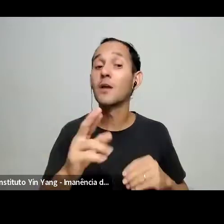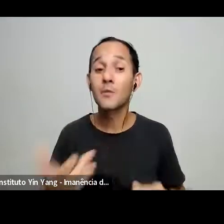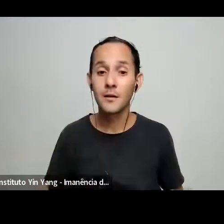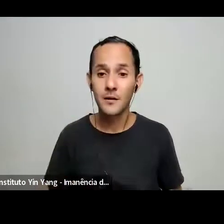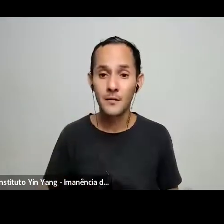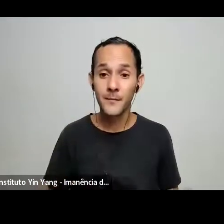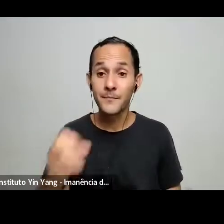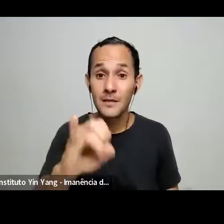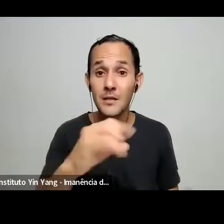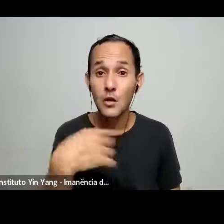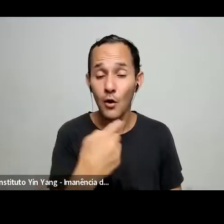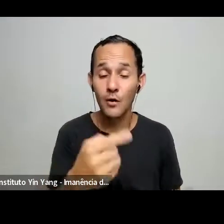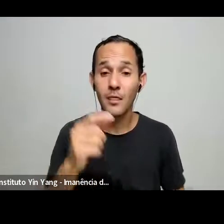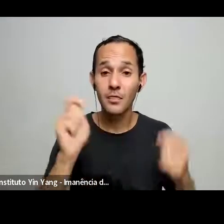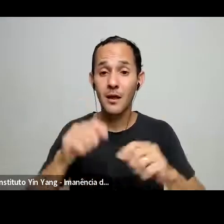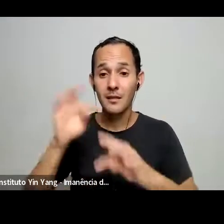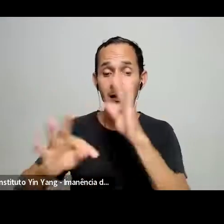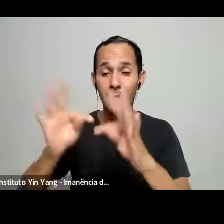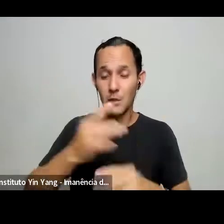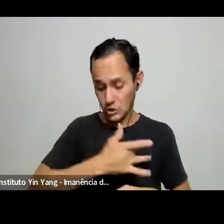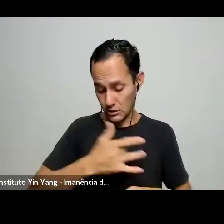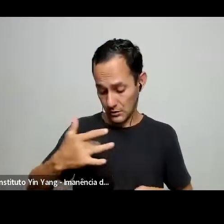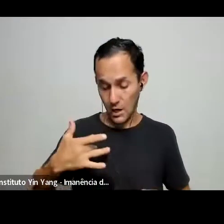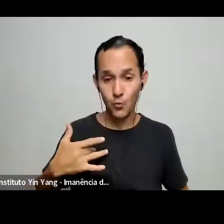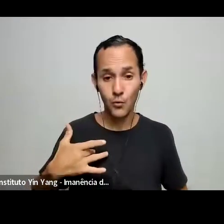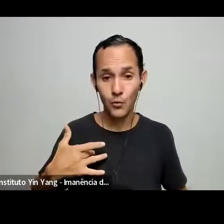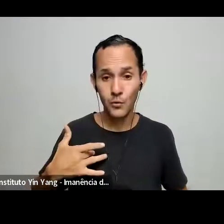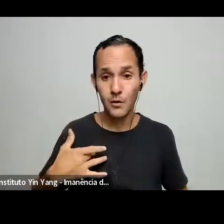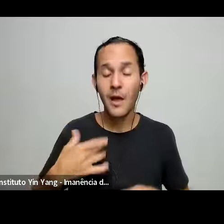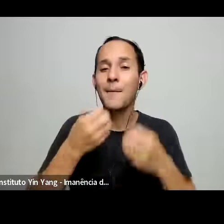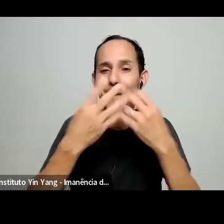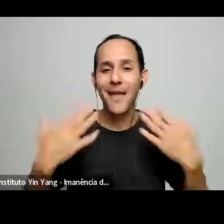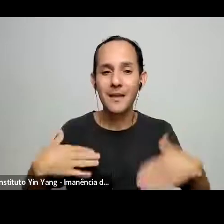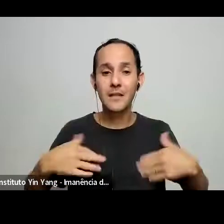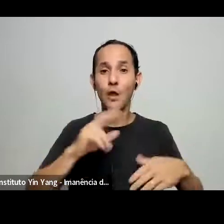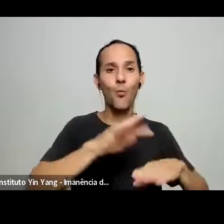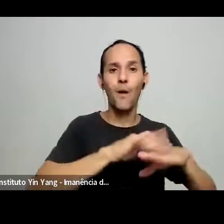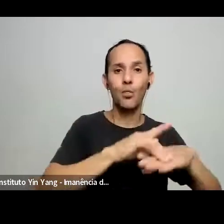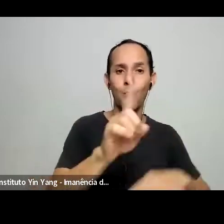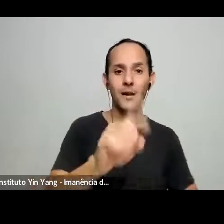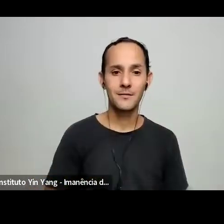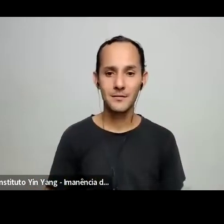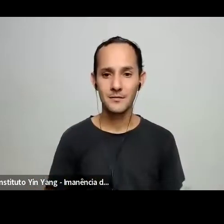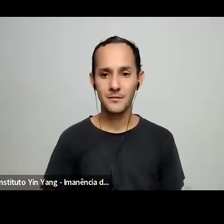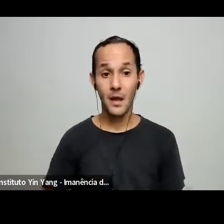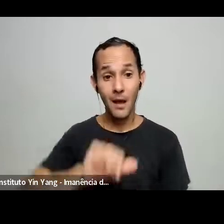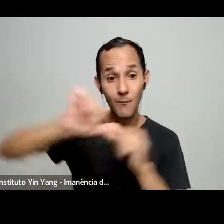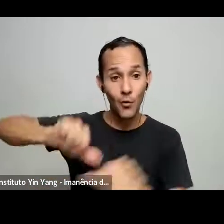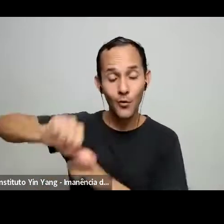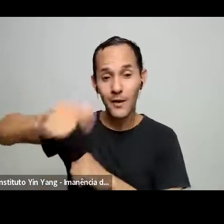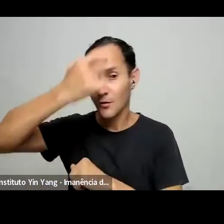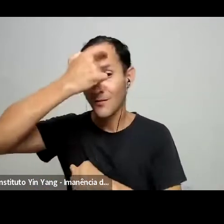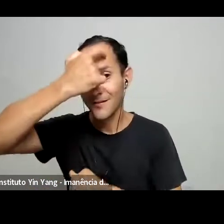E se nós pudermos tratar a saúde como bem-estar e não mais como doença? É uma mudança de paradigma.